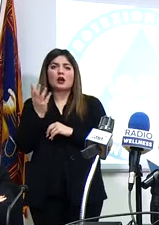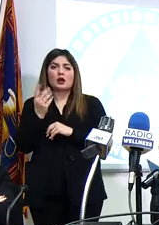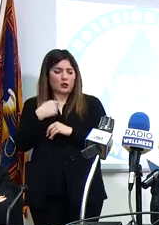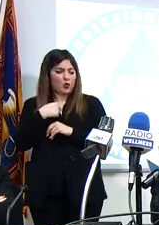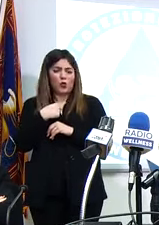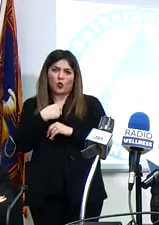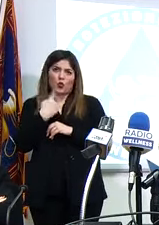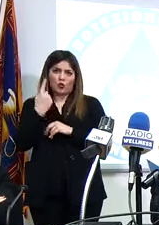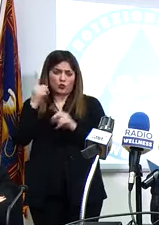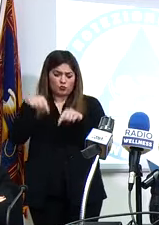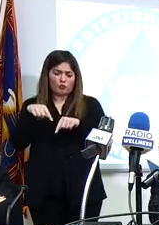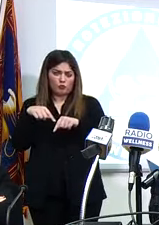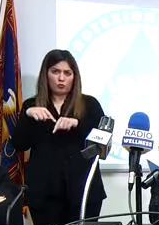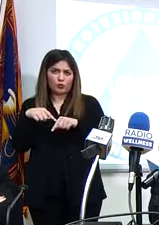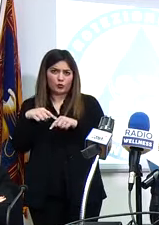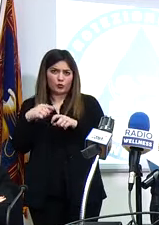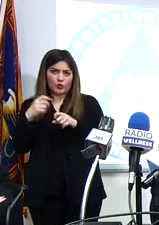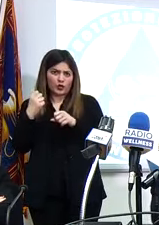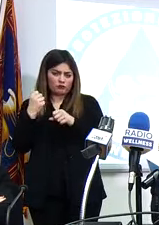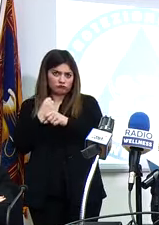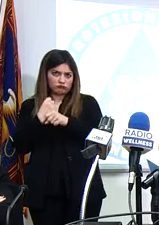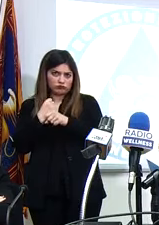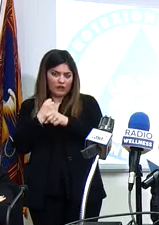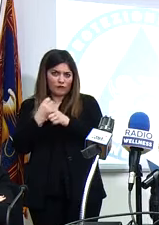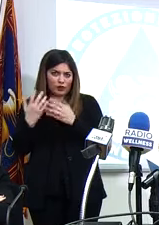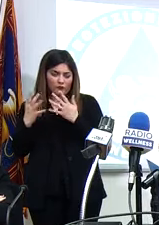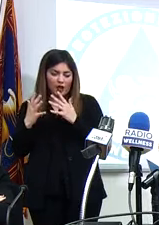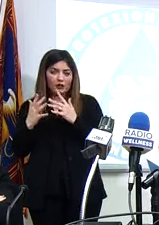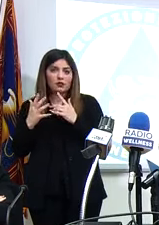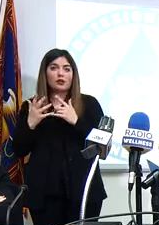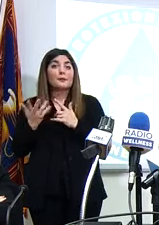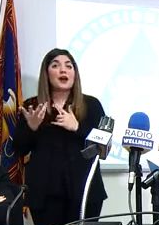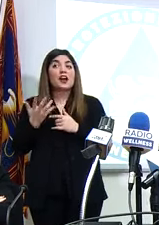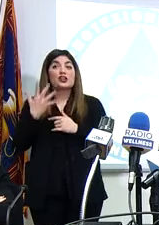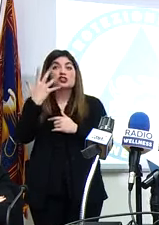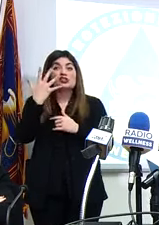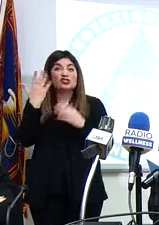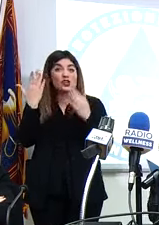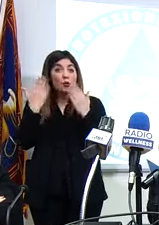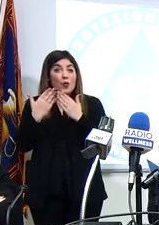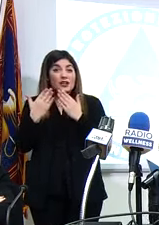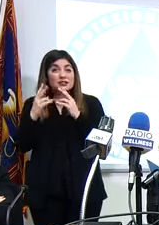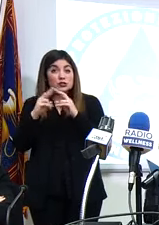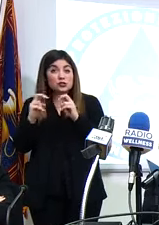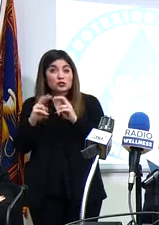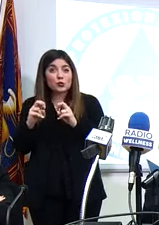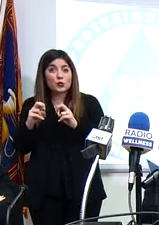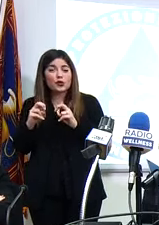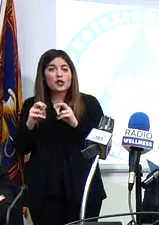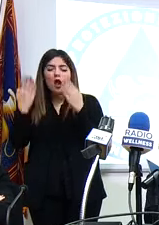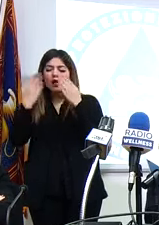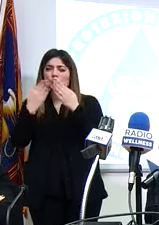anch'io, ma questi 5 che vi riferisco sono andati a studiare la coorte dai 12 ai 21 anni